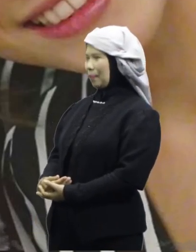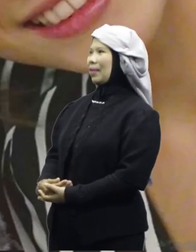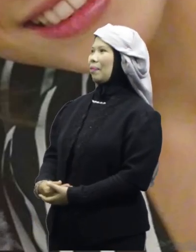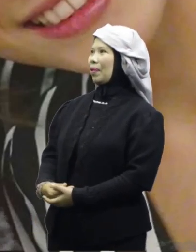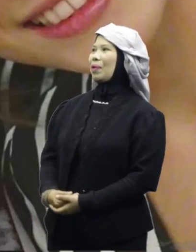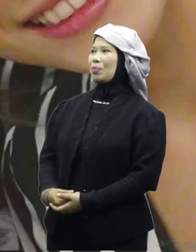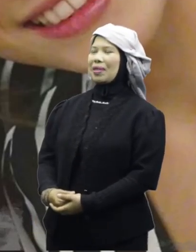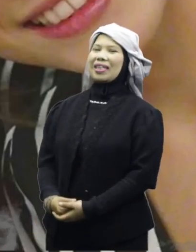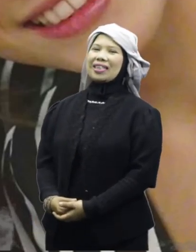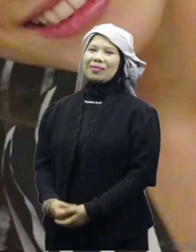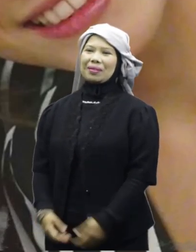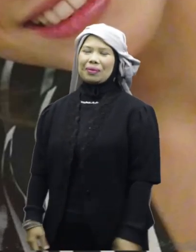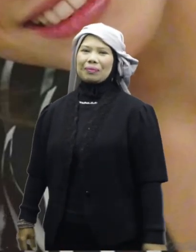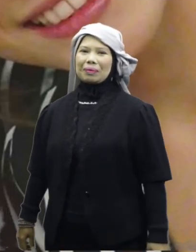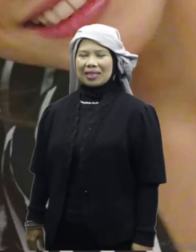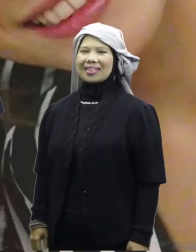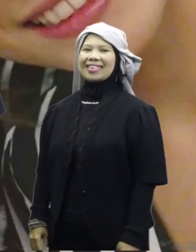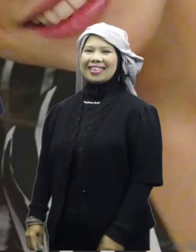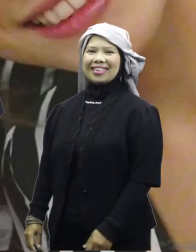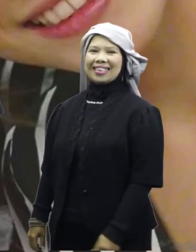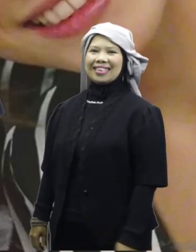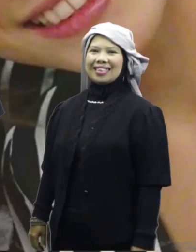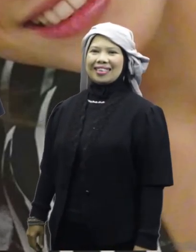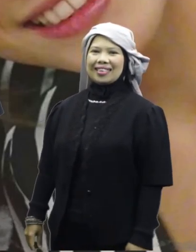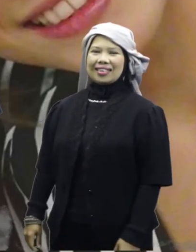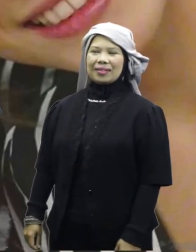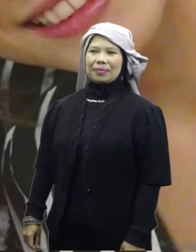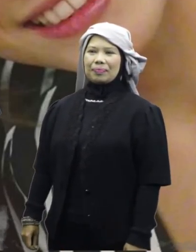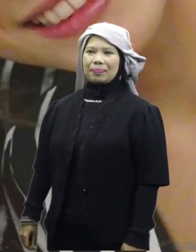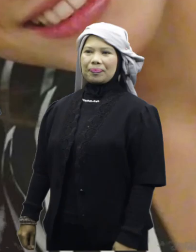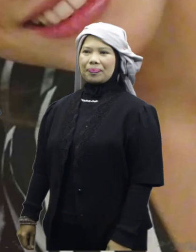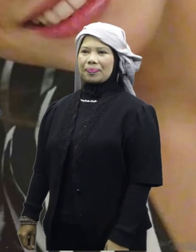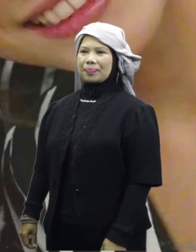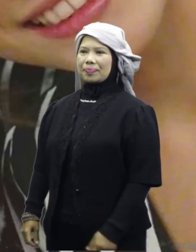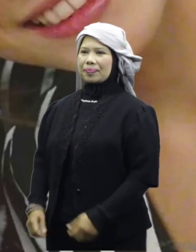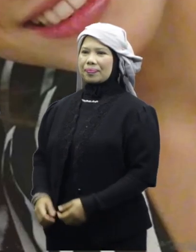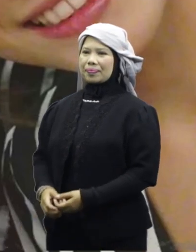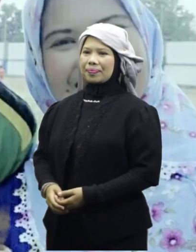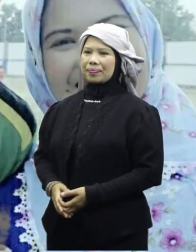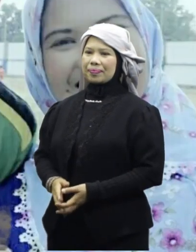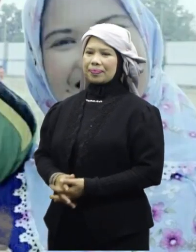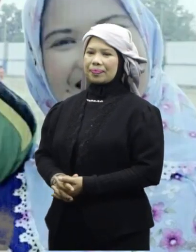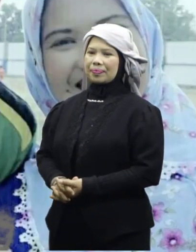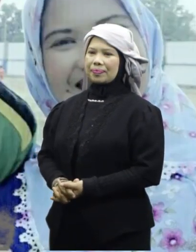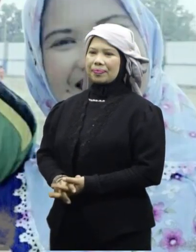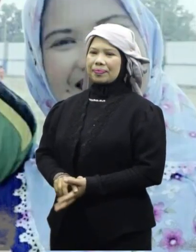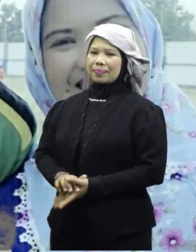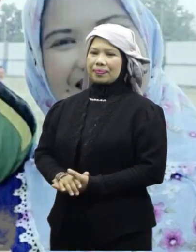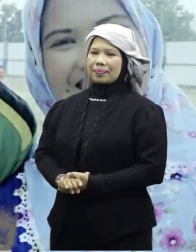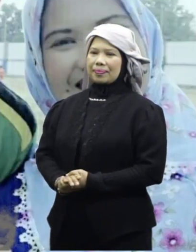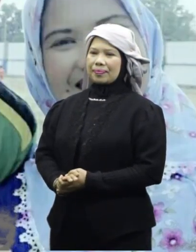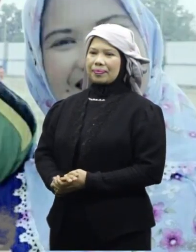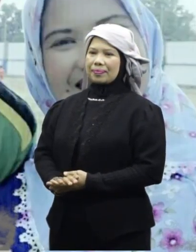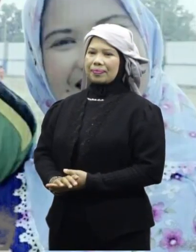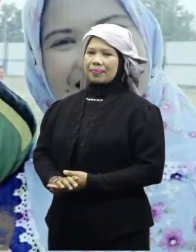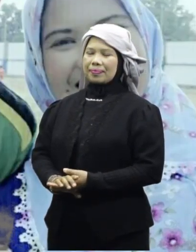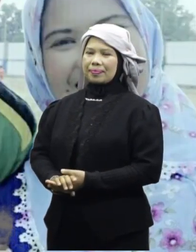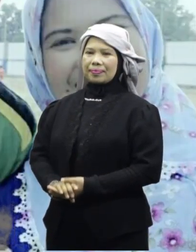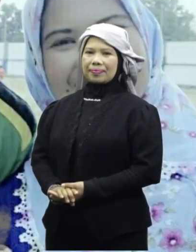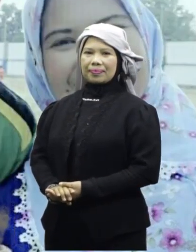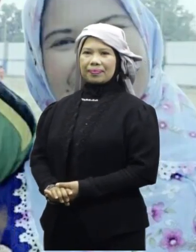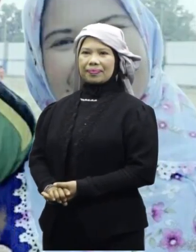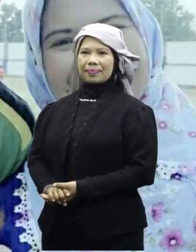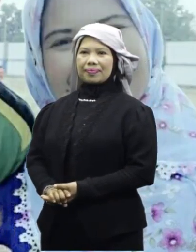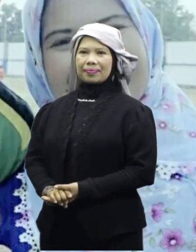ya, pendamping ya. UB. Nah, jadi, alhamdulillah saya sampai sekarang sama beliau banyak belajar gitu. Nah, ada satu yang